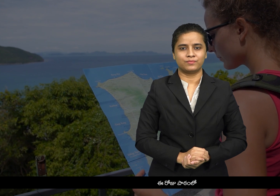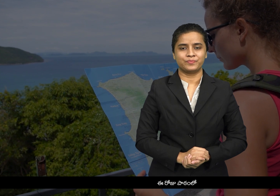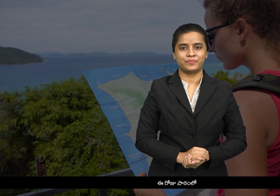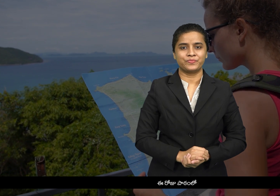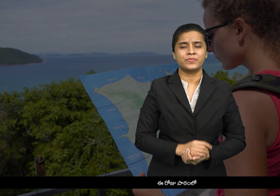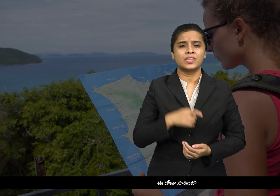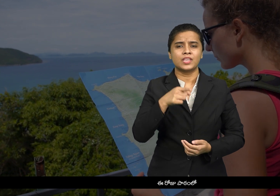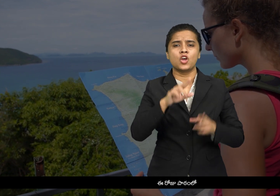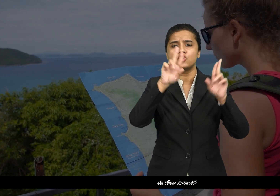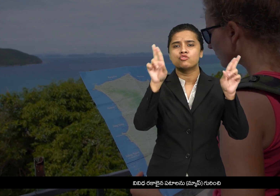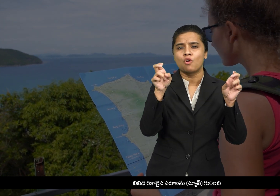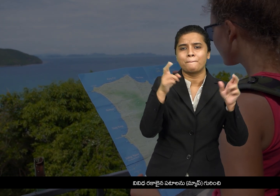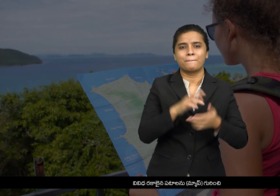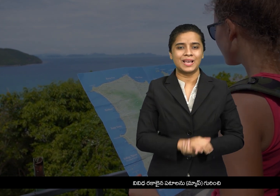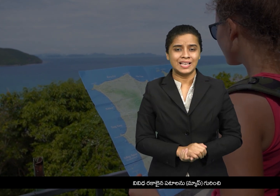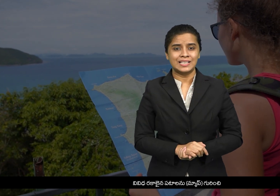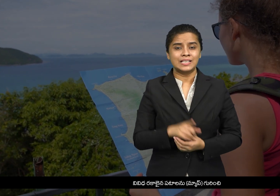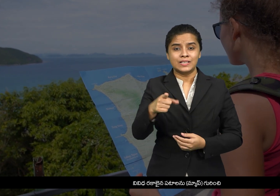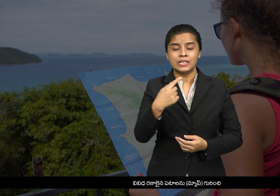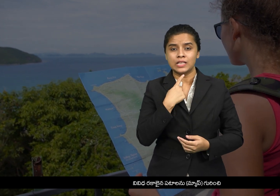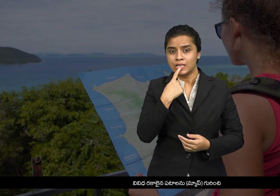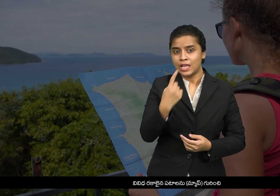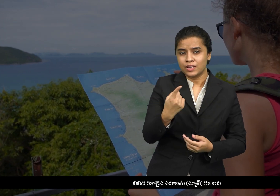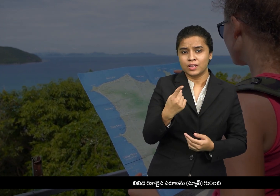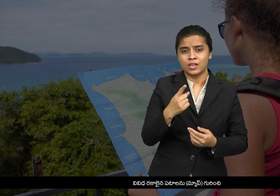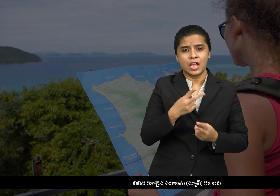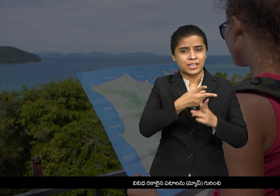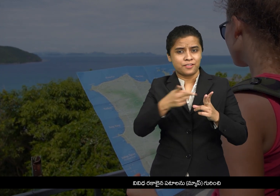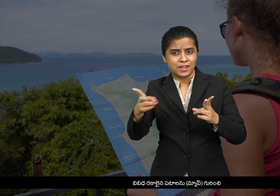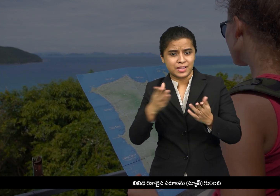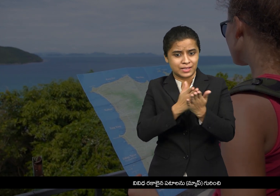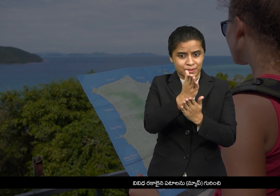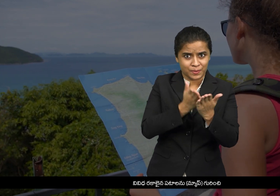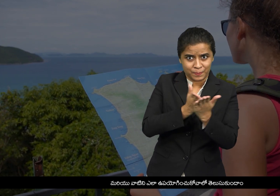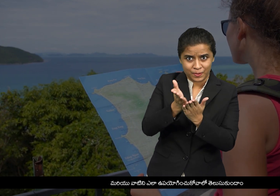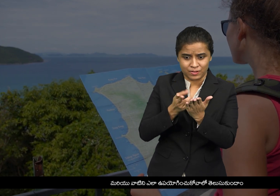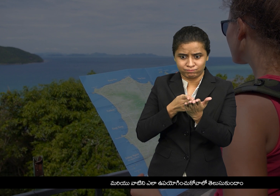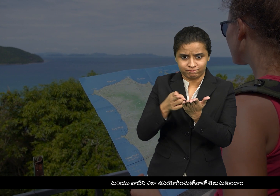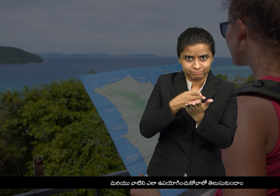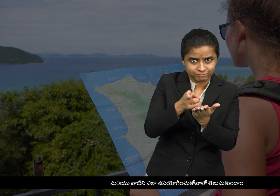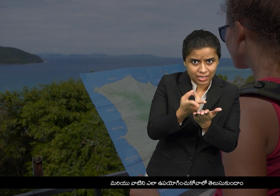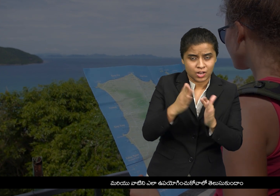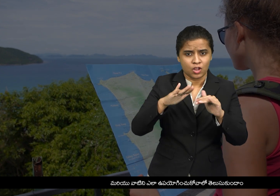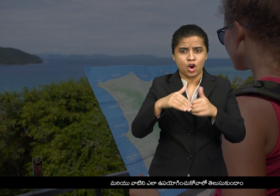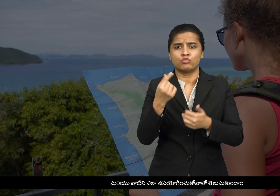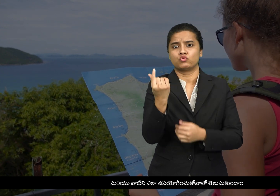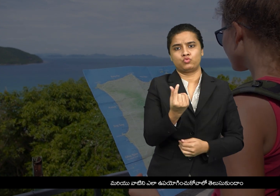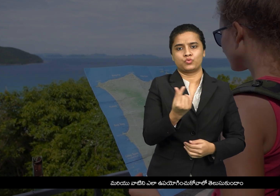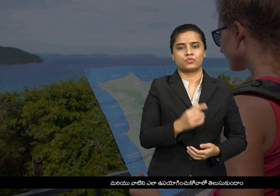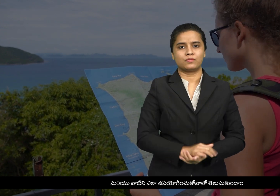ఈరోజు పాఠంలో వివిధ రకాలైన పటాలను గురించి మరియు వాటిని ఎలా ఉపయోగించుకోవాలో